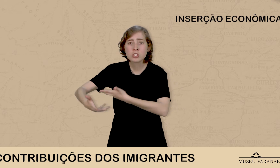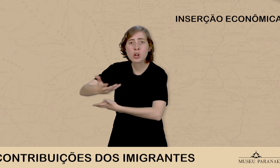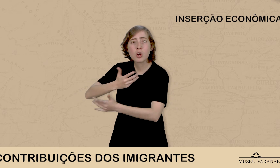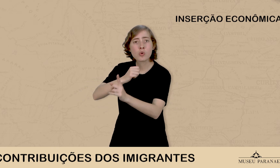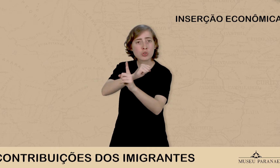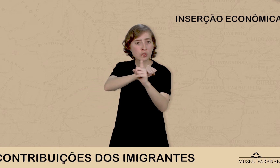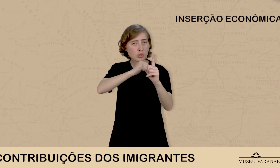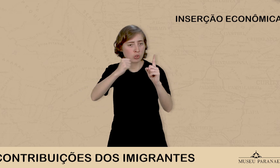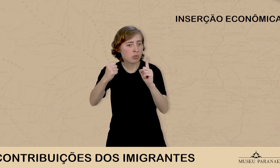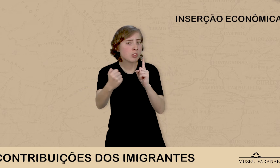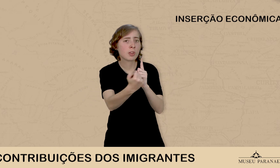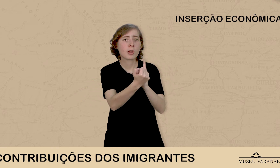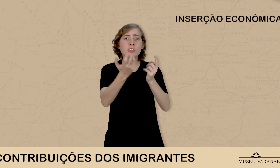inserção econômica,